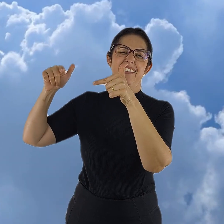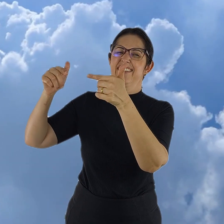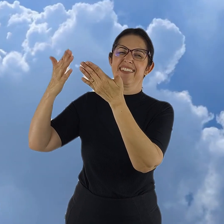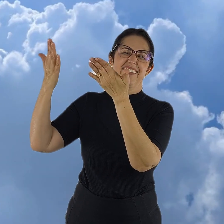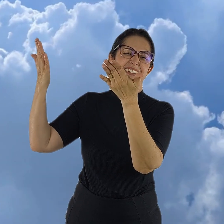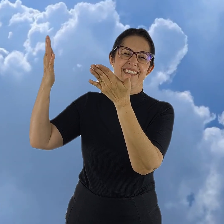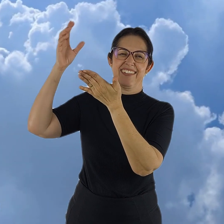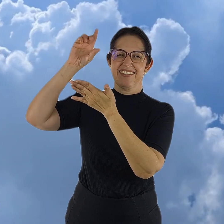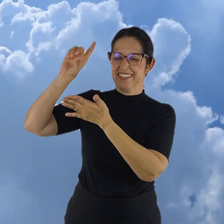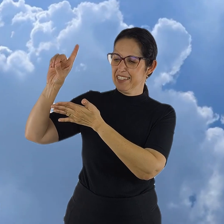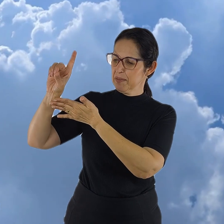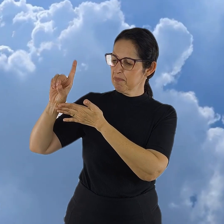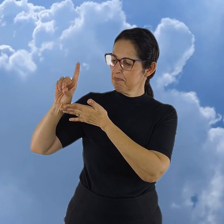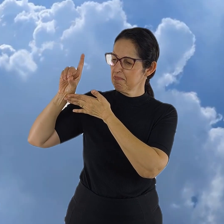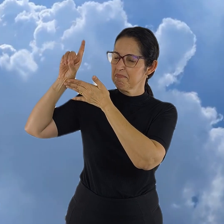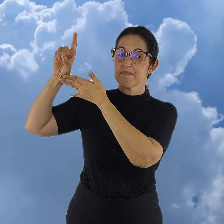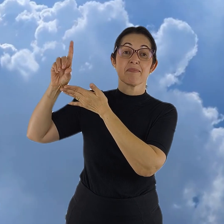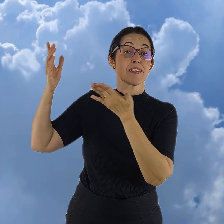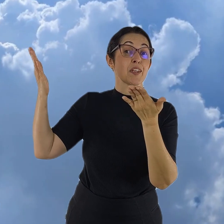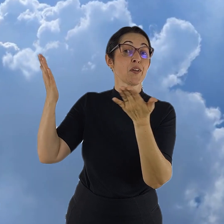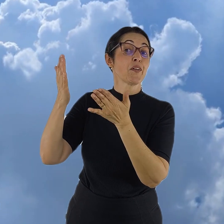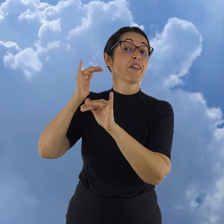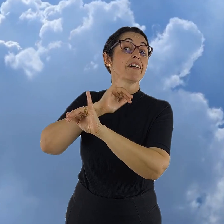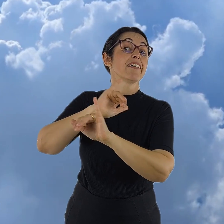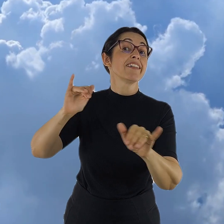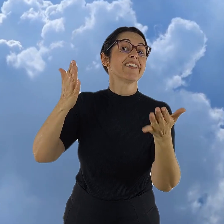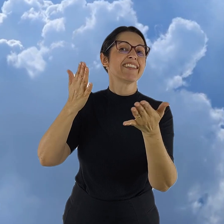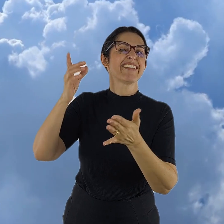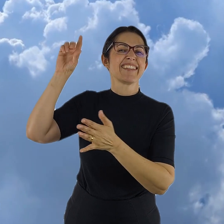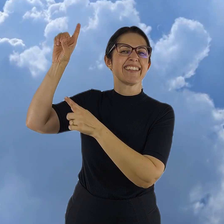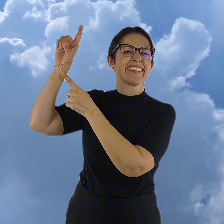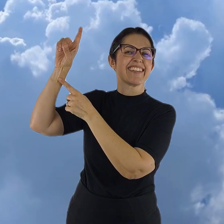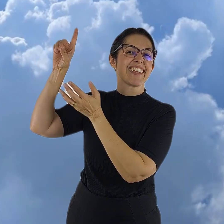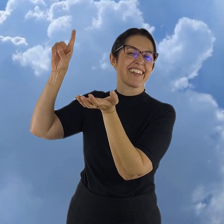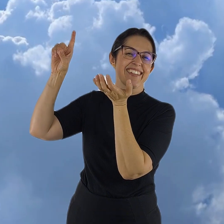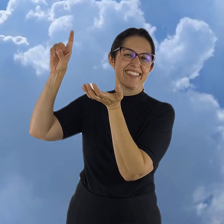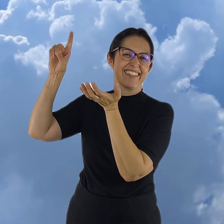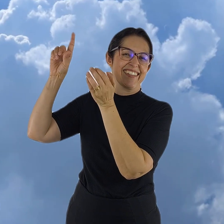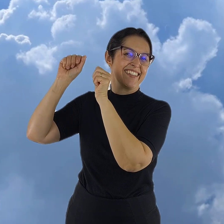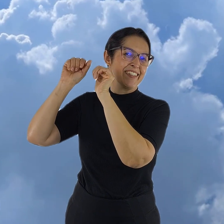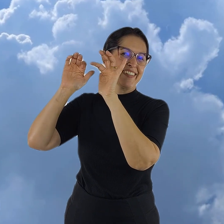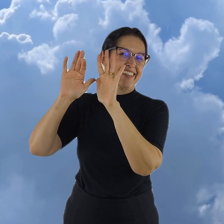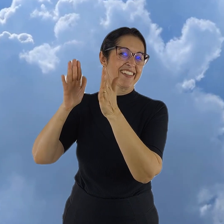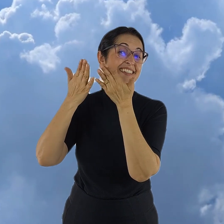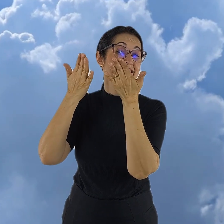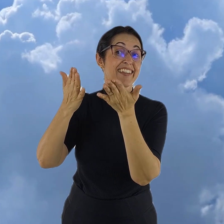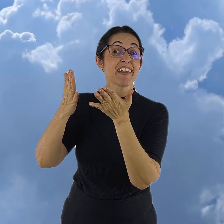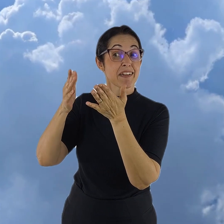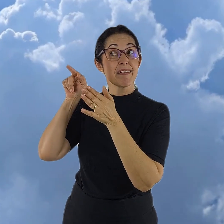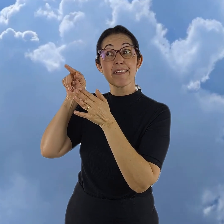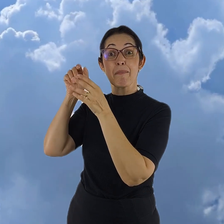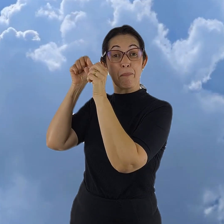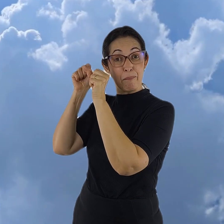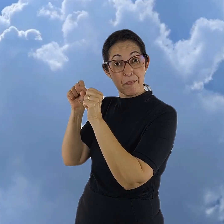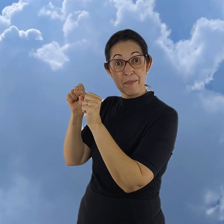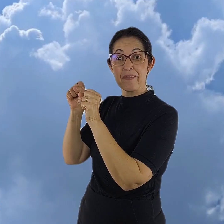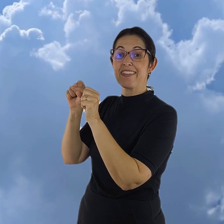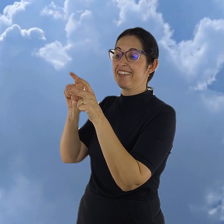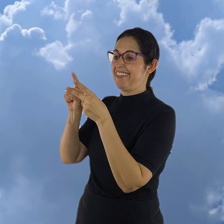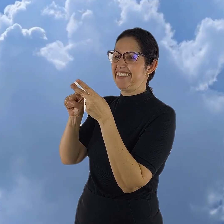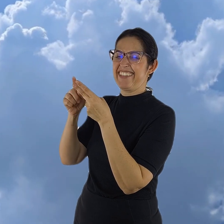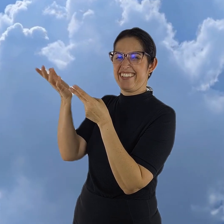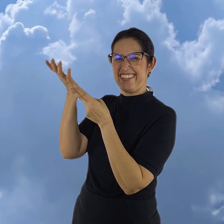as coisas. E a boa nova hoje para você é, e Ele quer hoje te abençoar. Ele pode e Ele